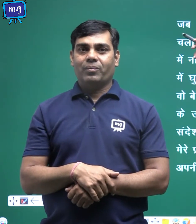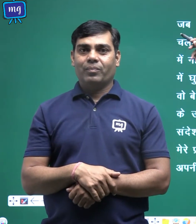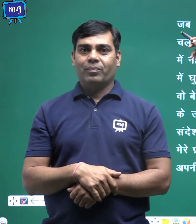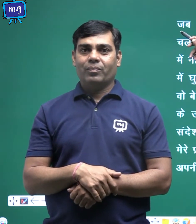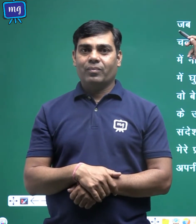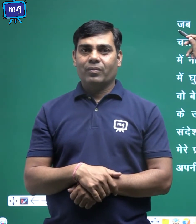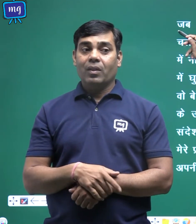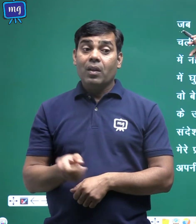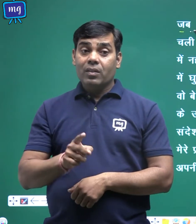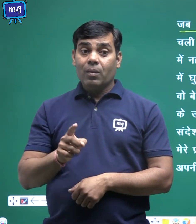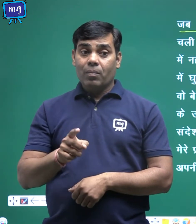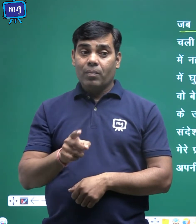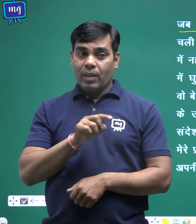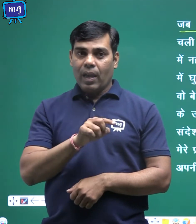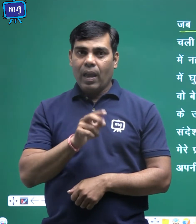जब यह बात